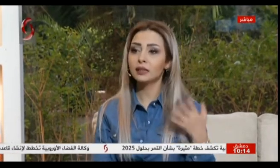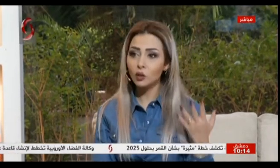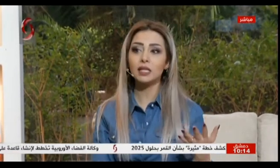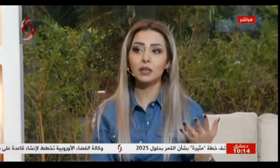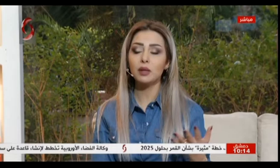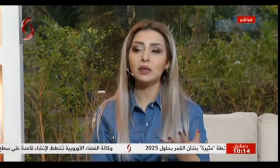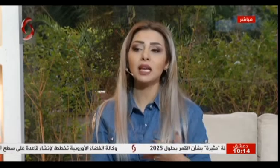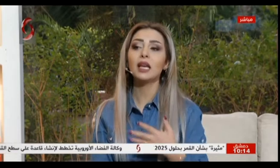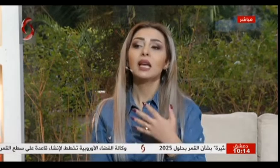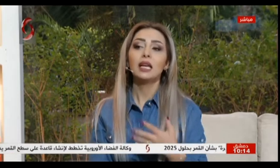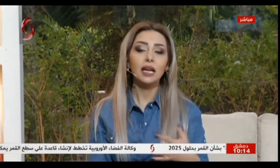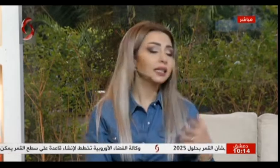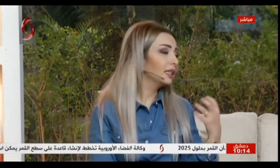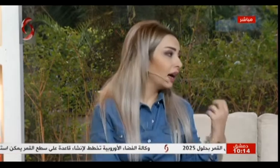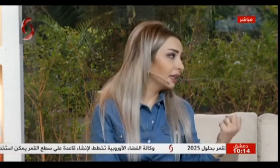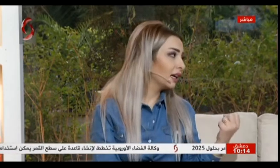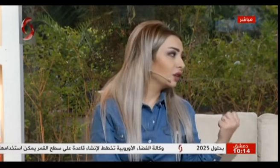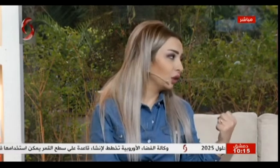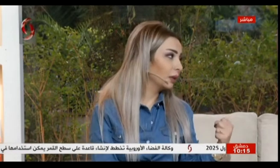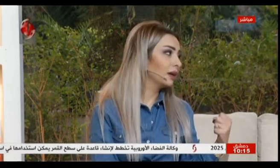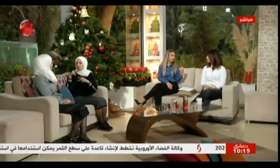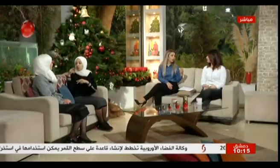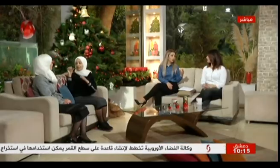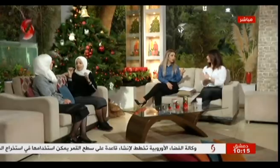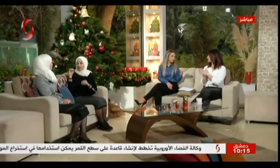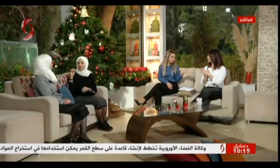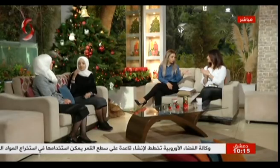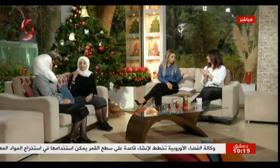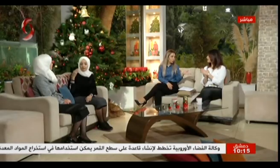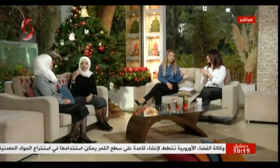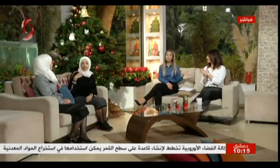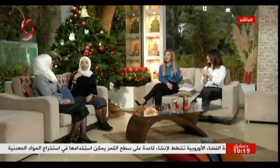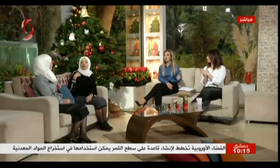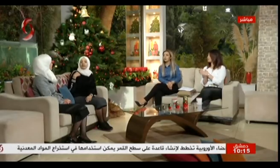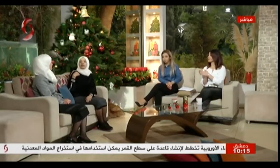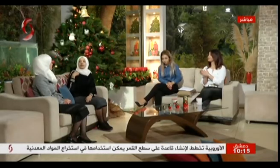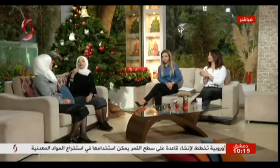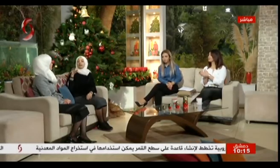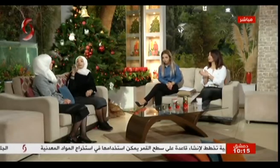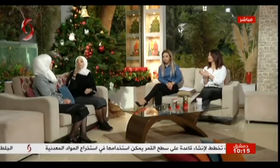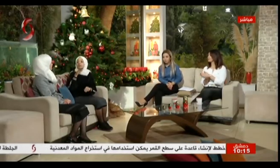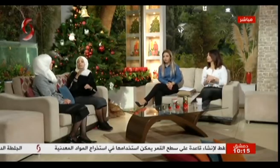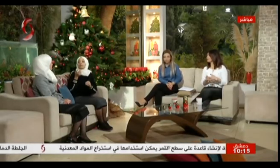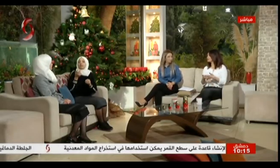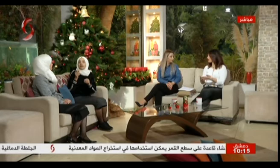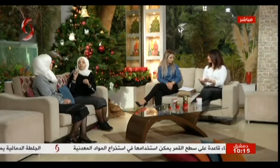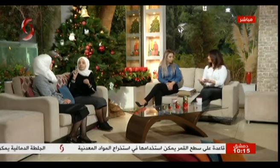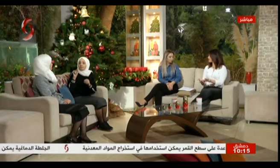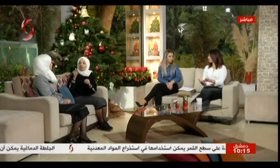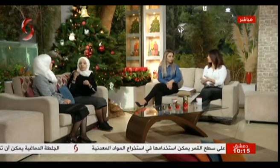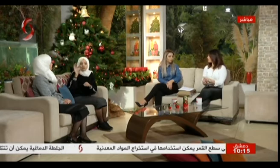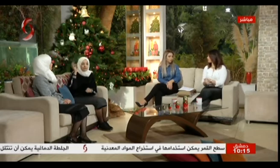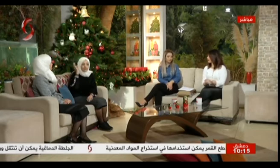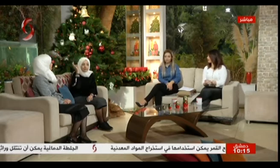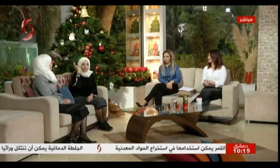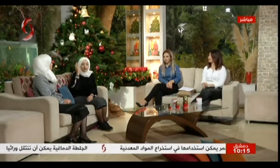وهذا 96% يعني هذا يعتبر نرمين طلاب ممتاز، اكثر من ممتاز. يمكن سالي الطلاب